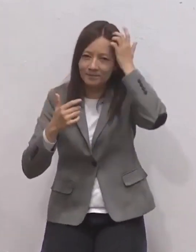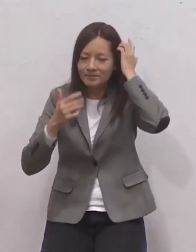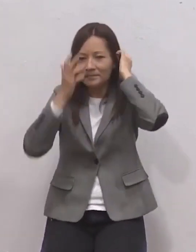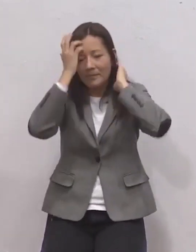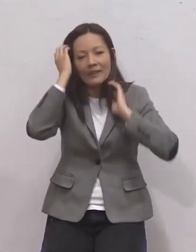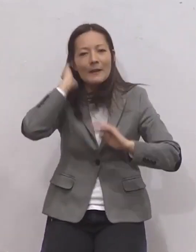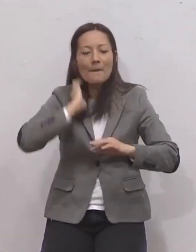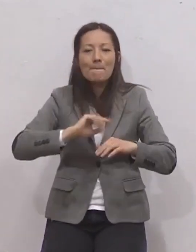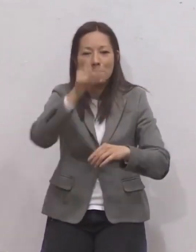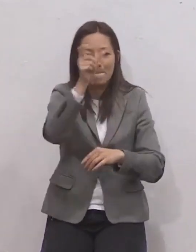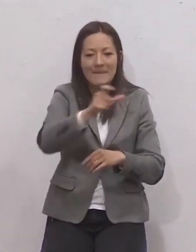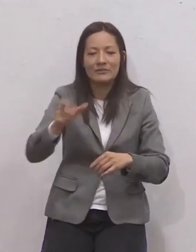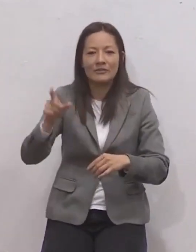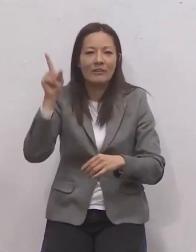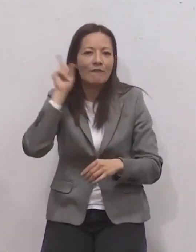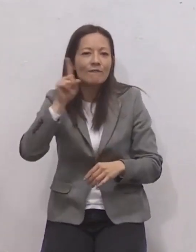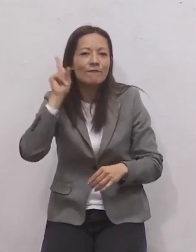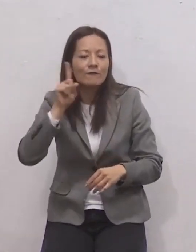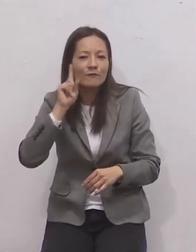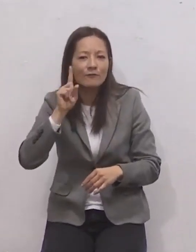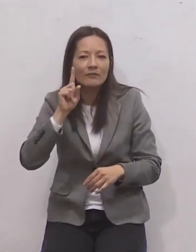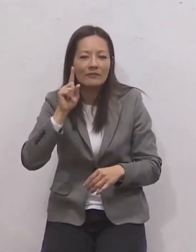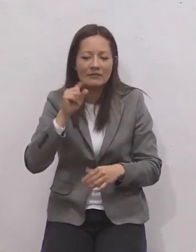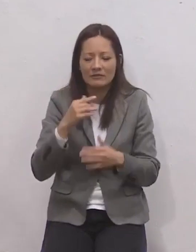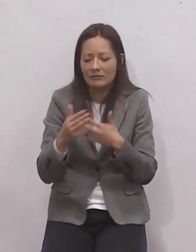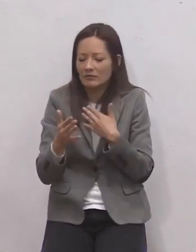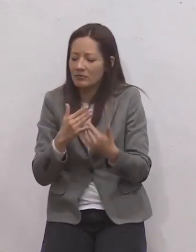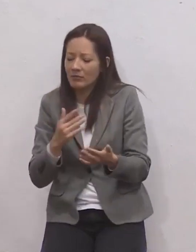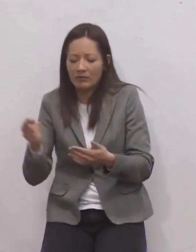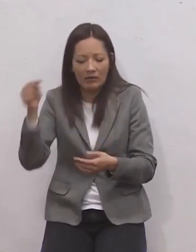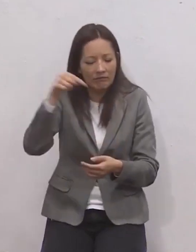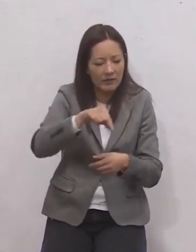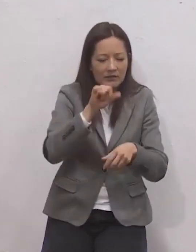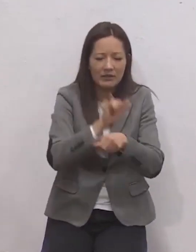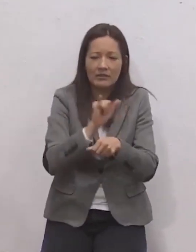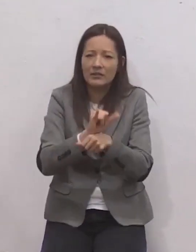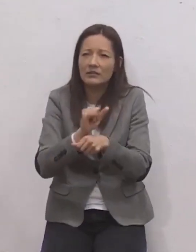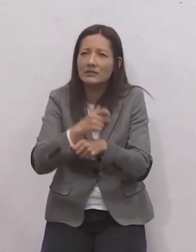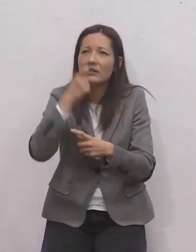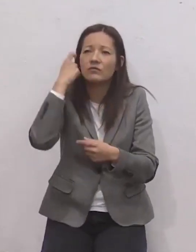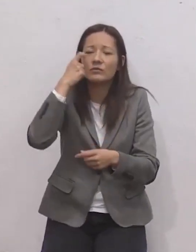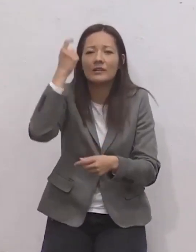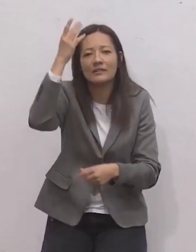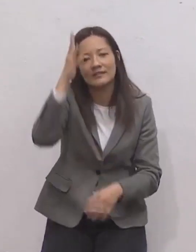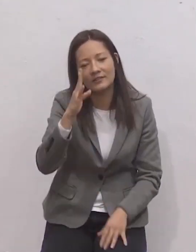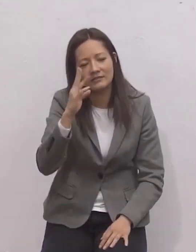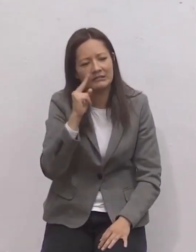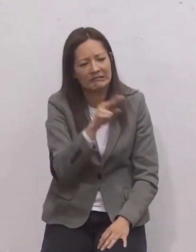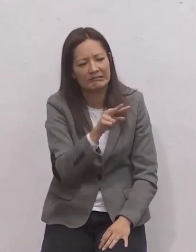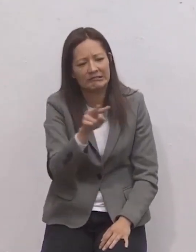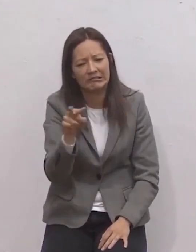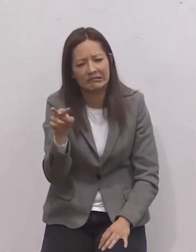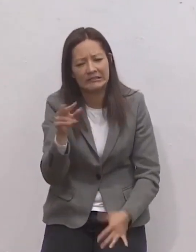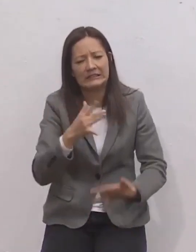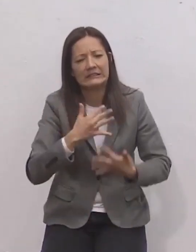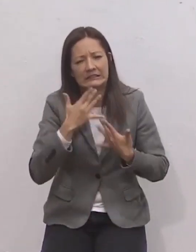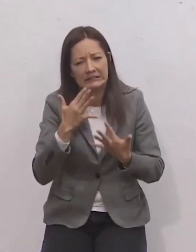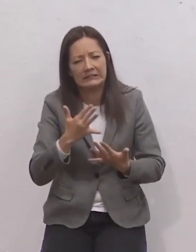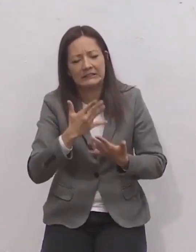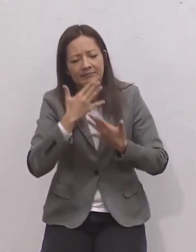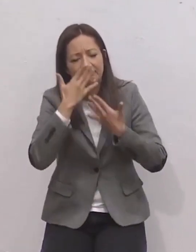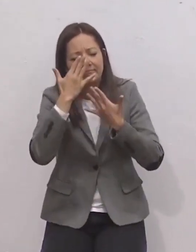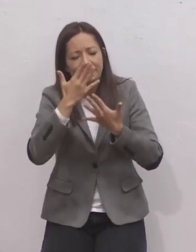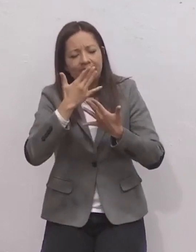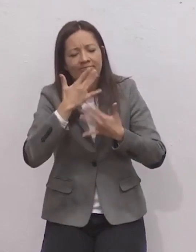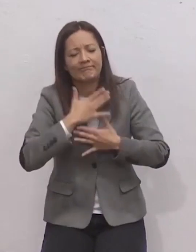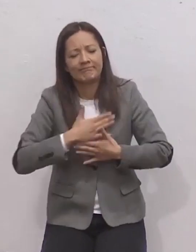encima de ellos mismos, por encima de su maldad, vienen a buscar al Señor porque saben quién es el que